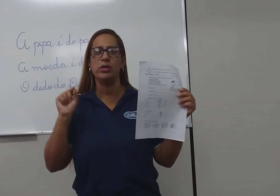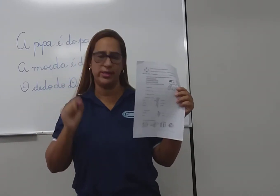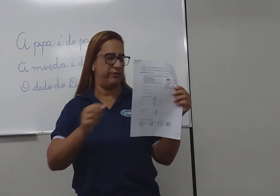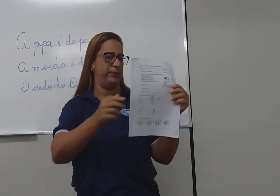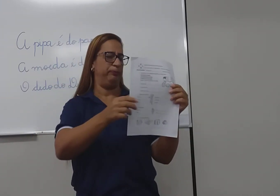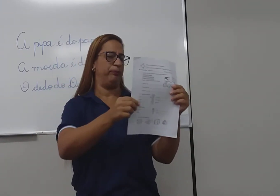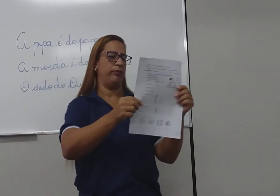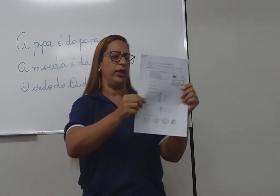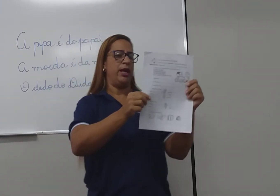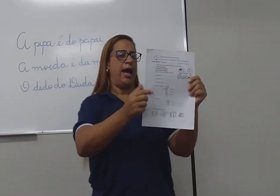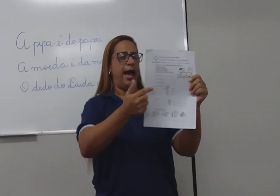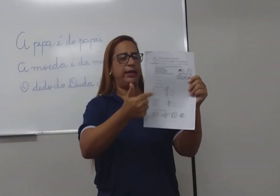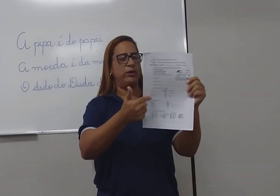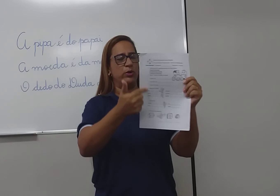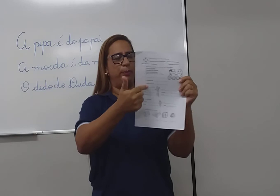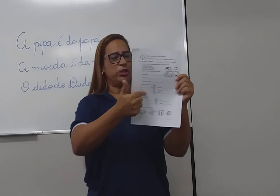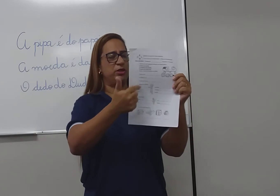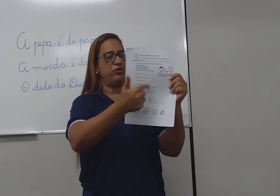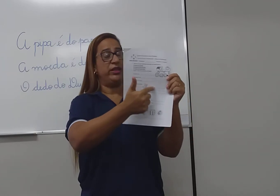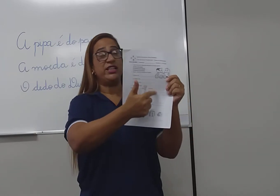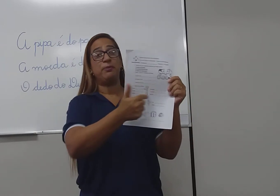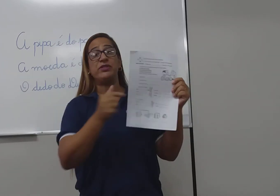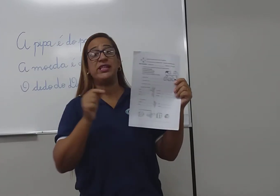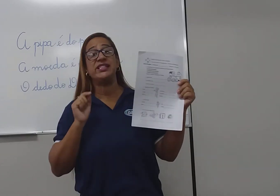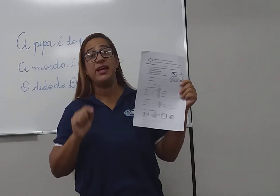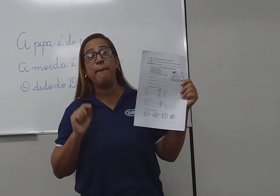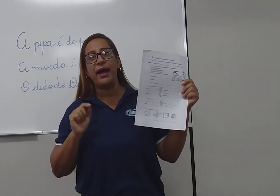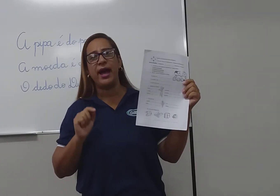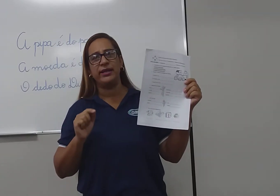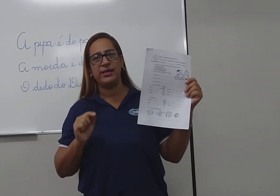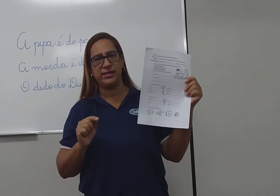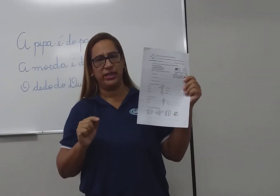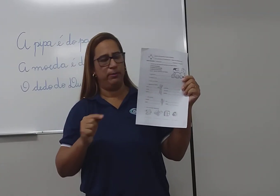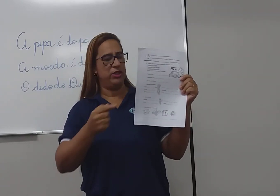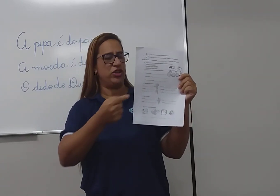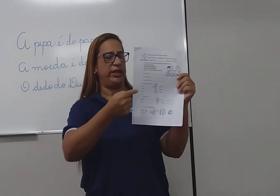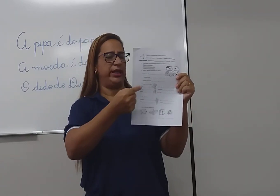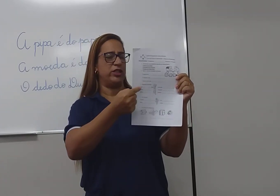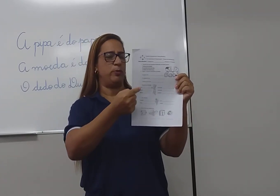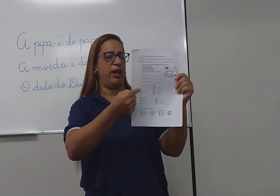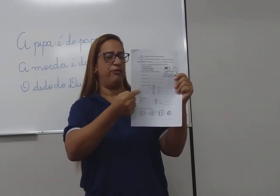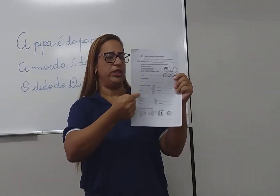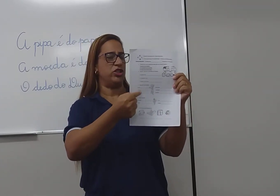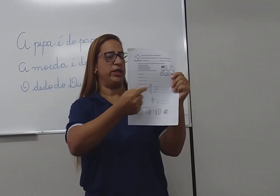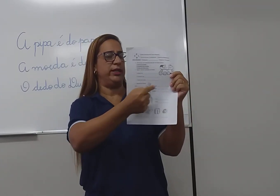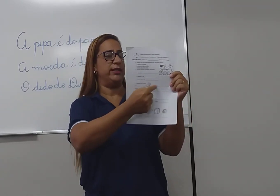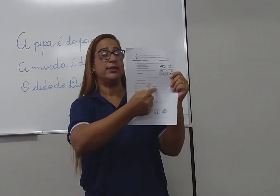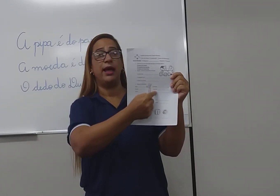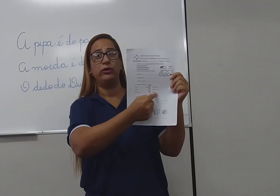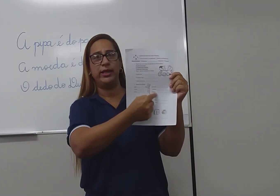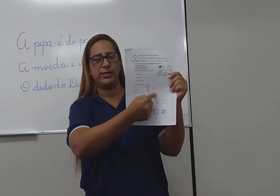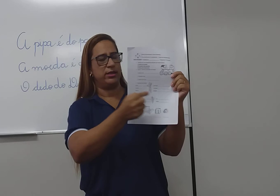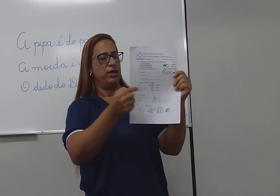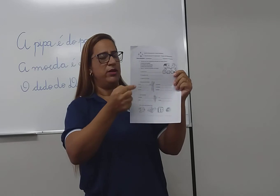si. Aqui, a próxima atividade é para vocês separarem as sílabas. Aí tem as palavrinhas aqui desse lado e desse. Vocês